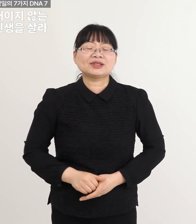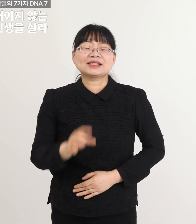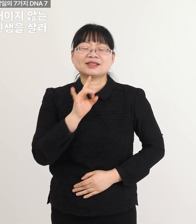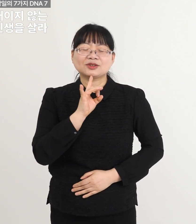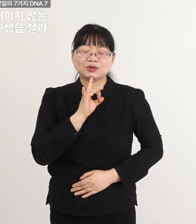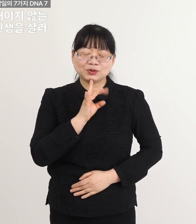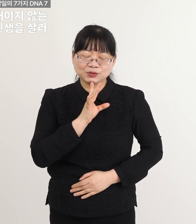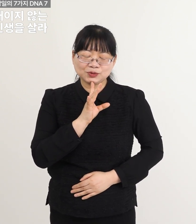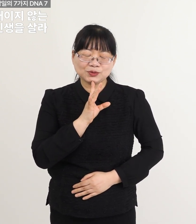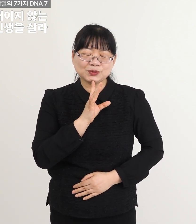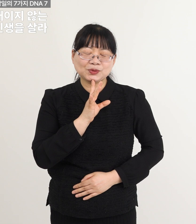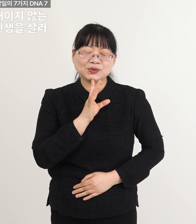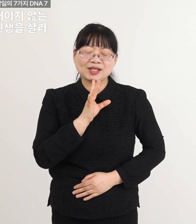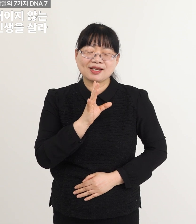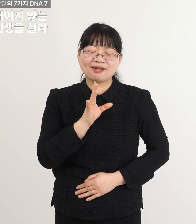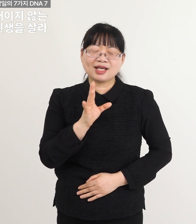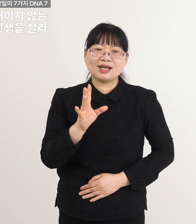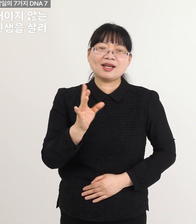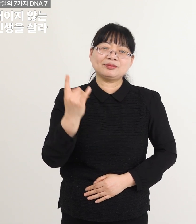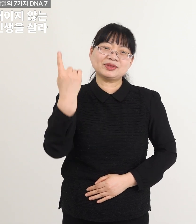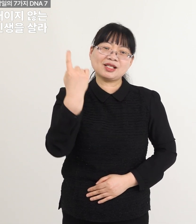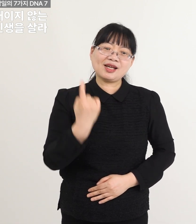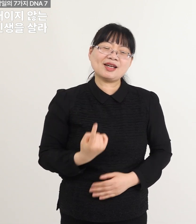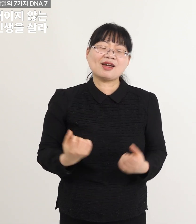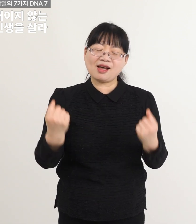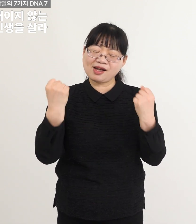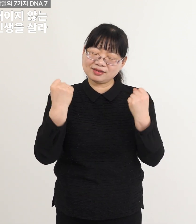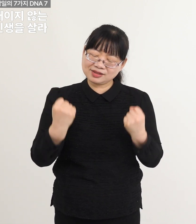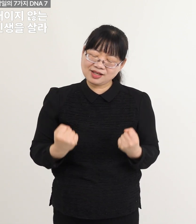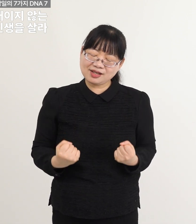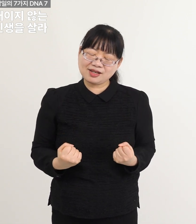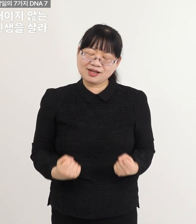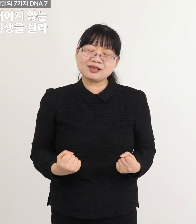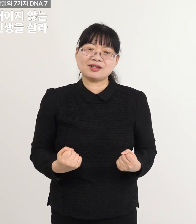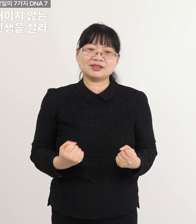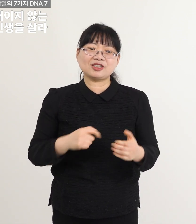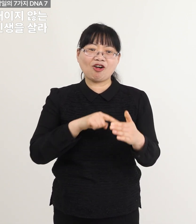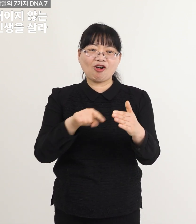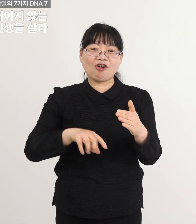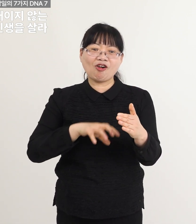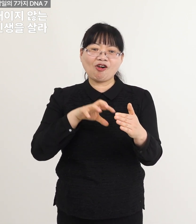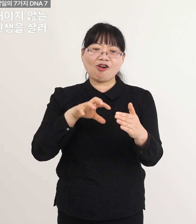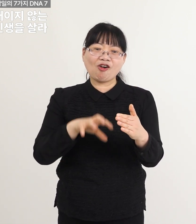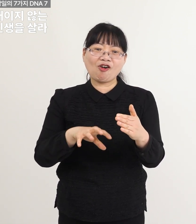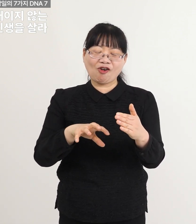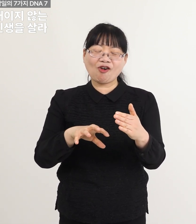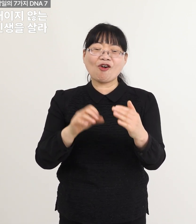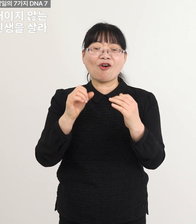오직 주의 임재 아래 갇혀